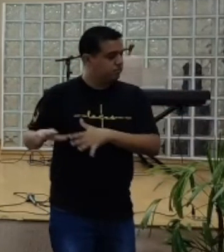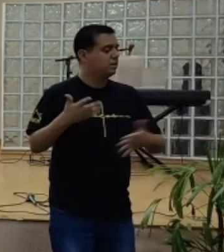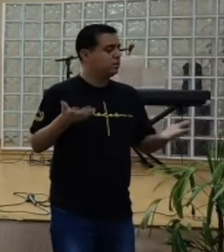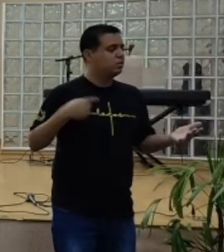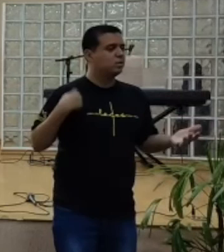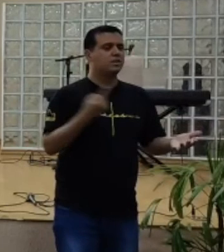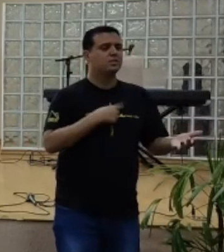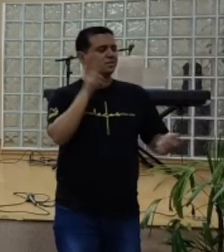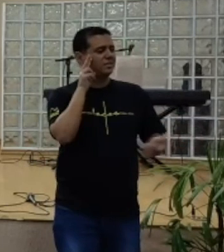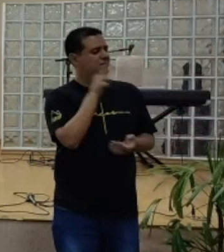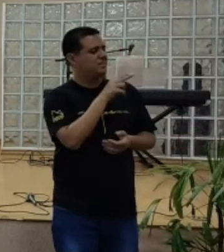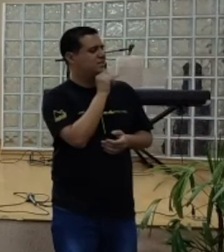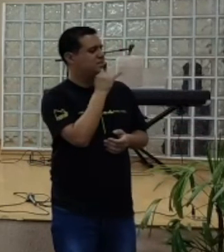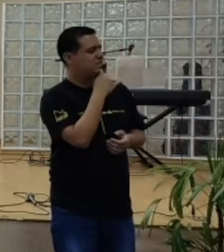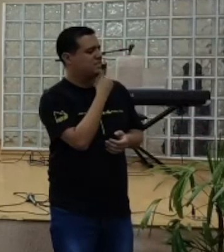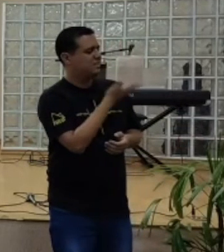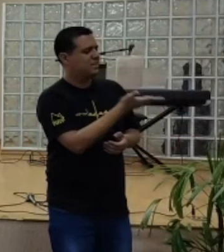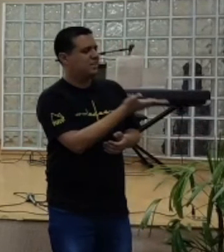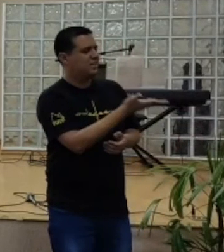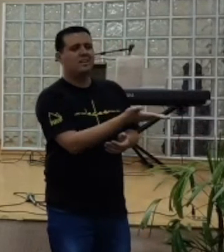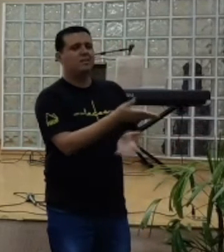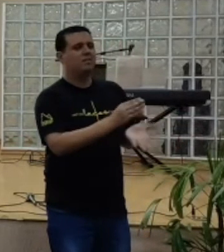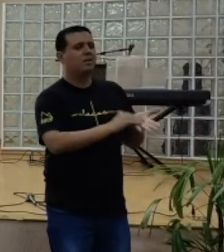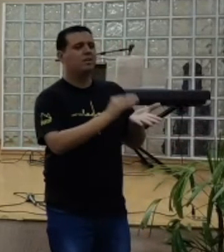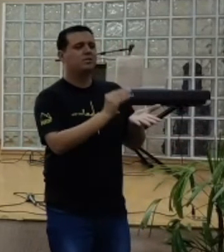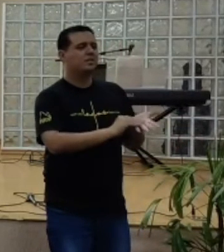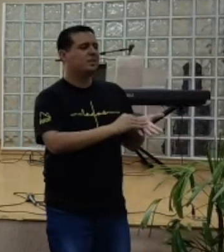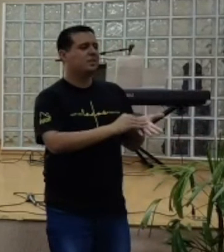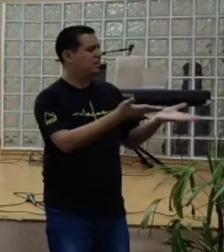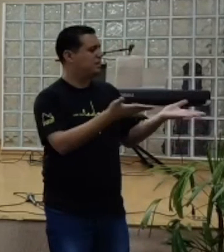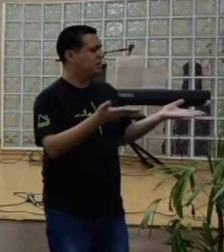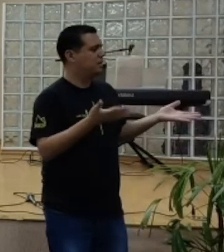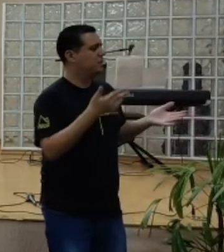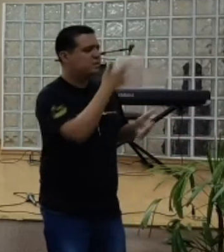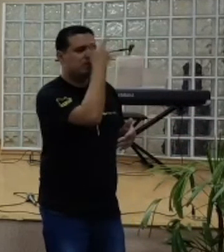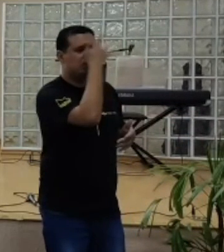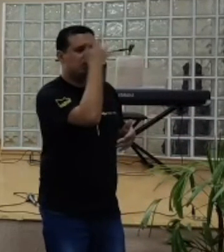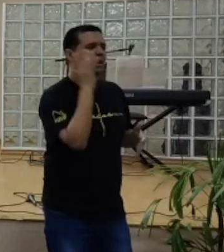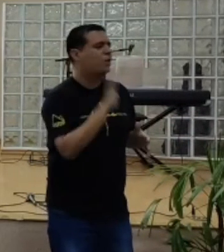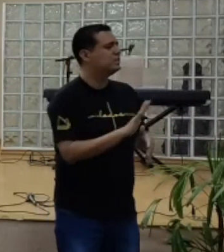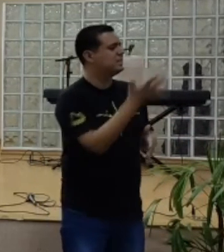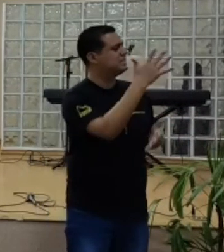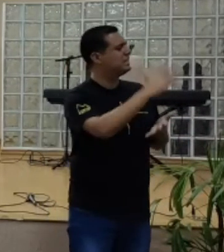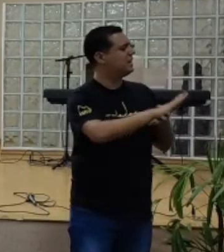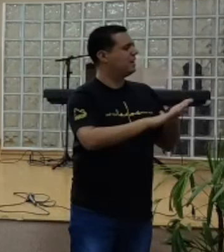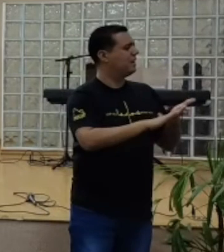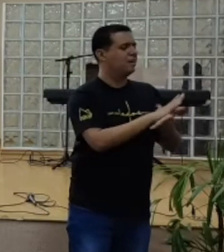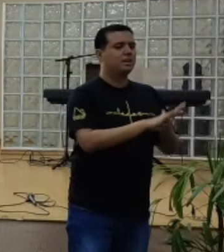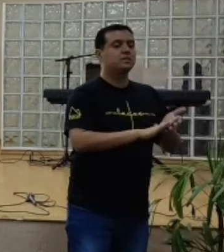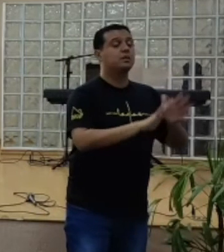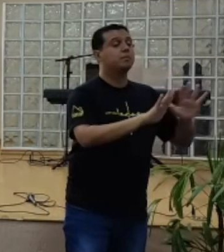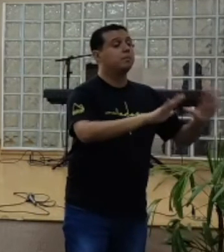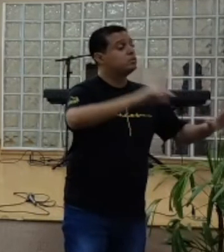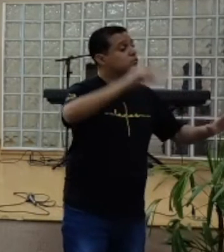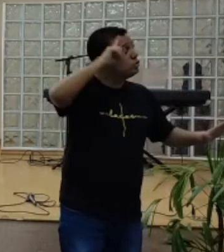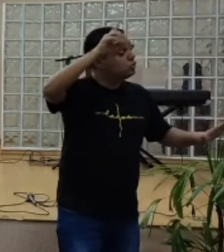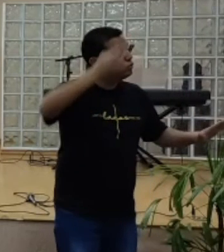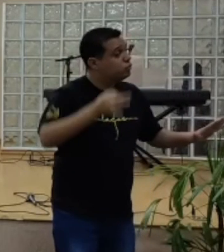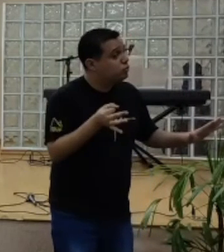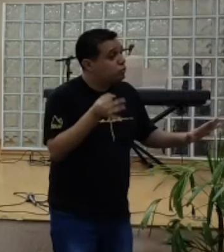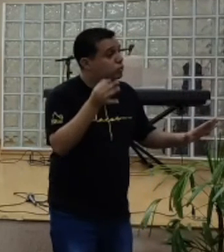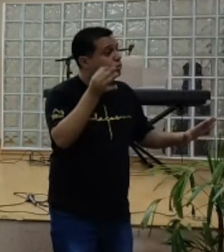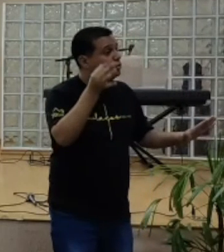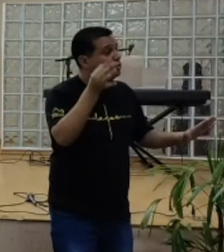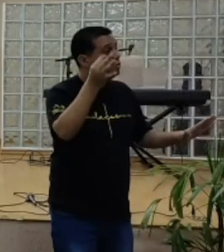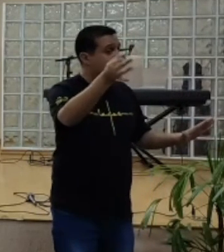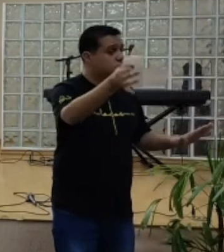lá abandonado, é estéril, não tem fertilidade, nada acontece. Mas vai chegar o dia que